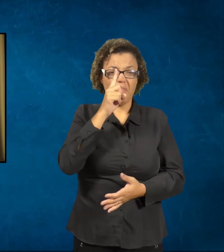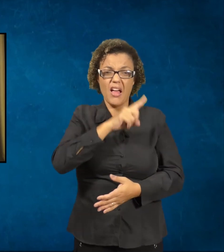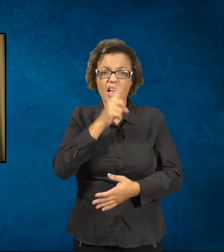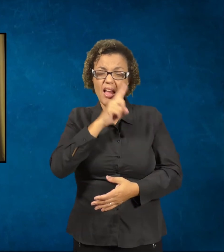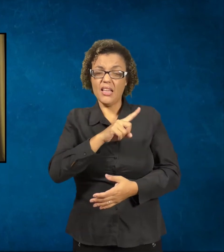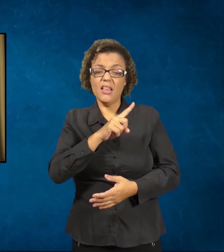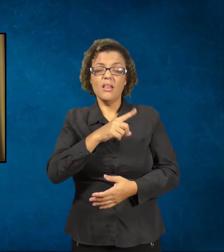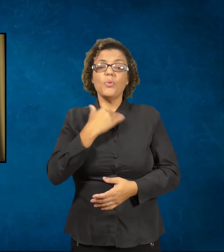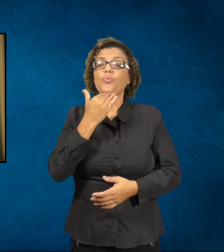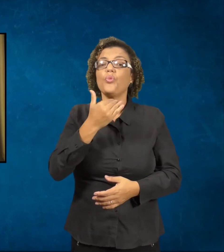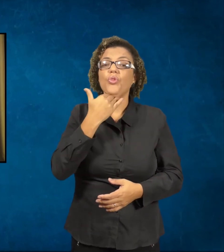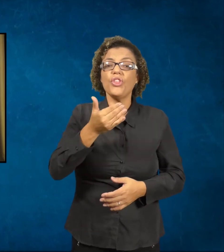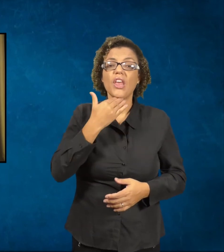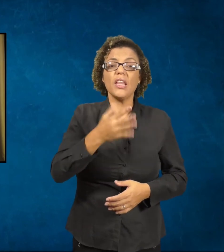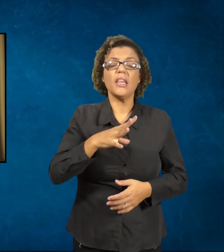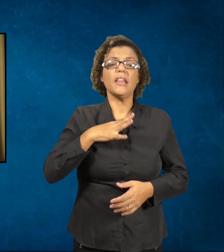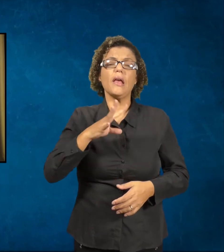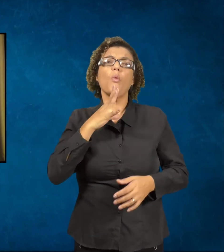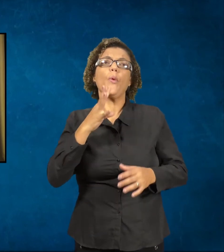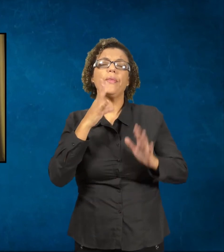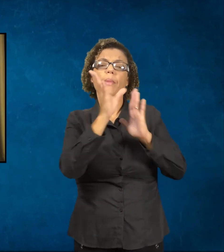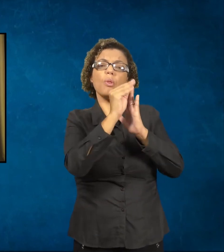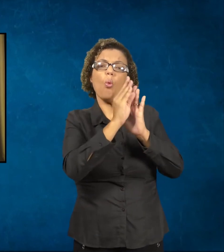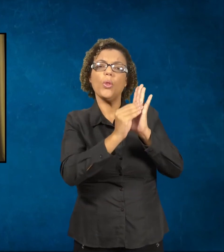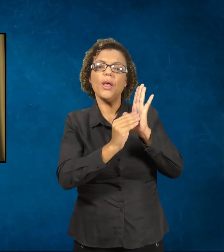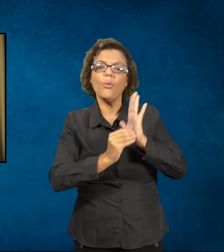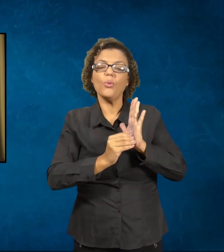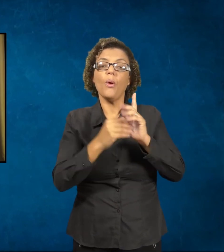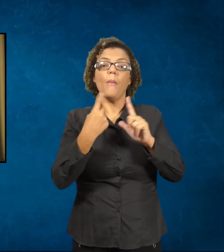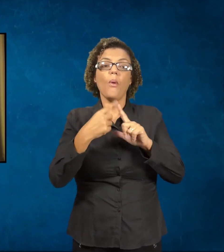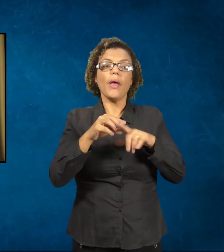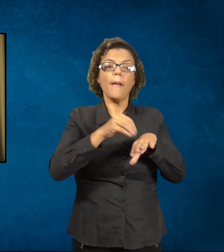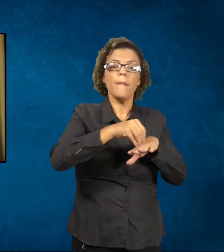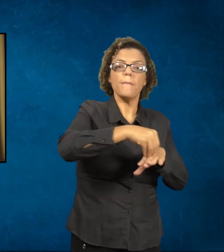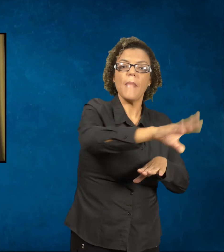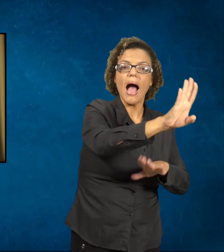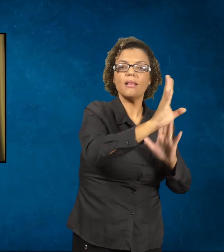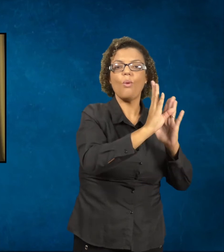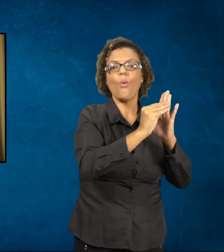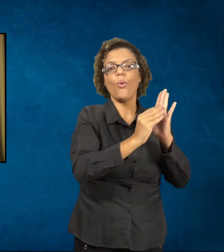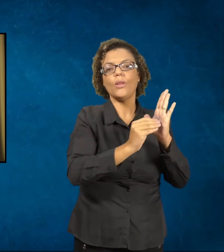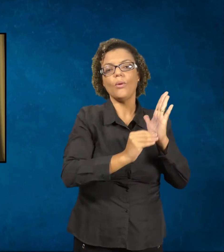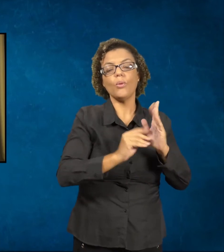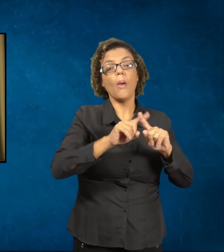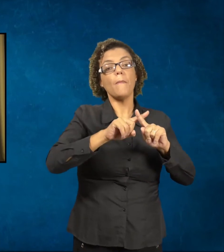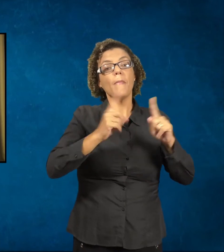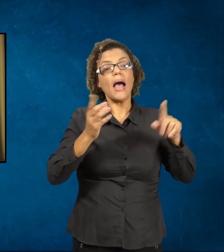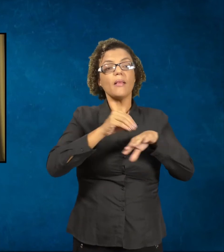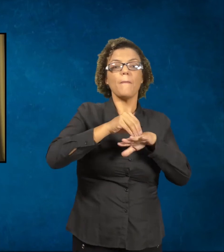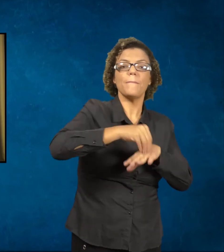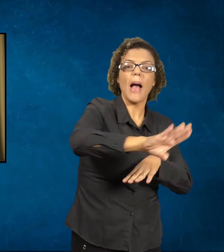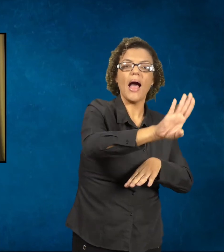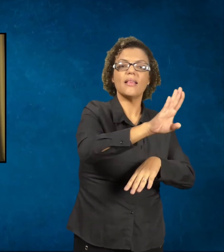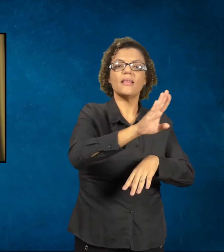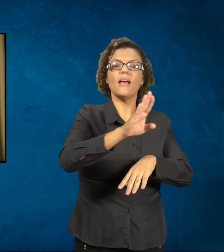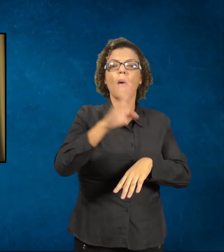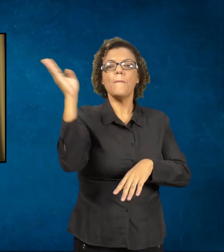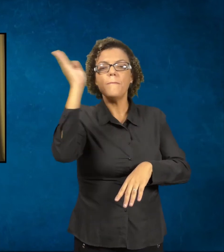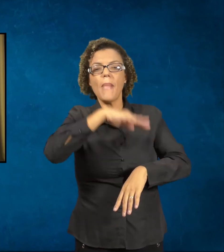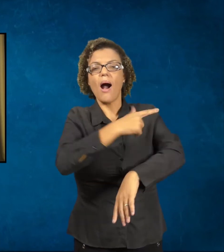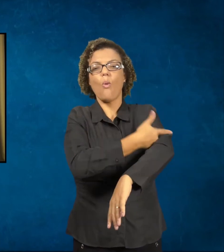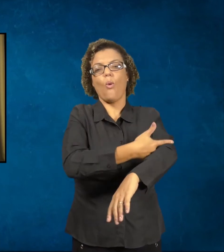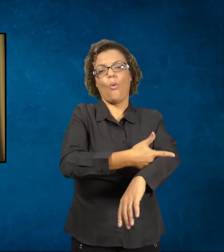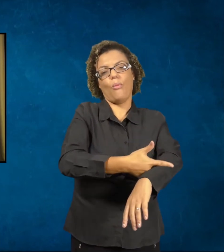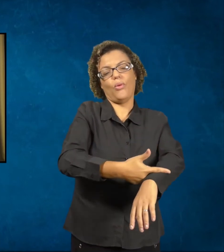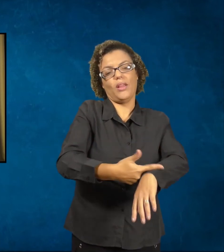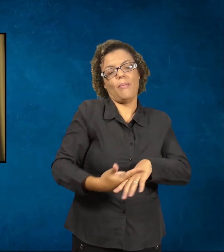ensina bem uma matéria, pode, junto com essa matéria, passar também essa sua má capacidade, essa sua